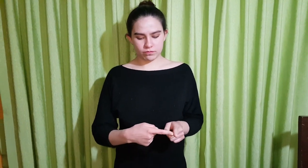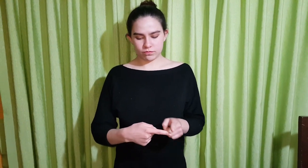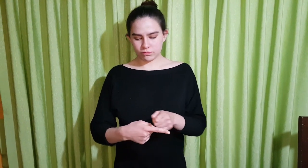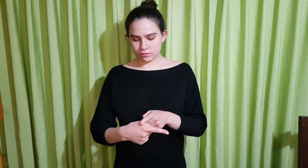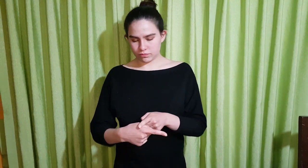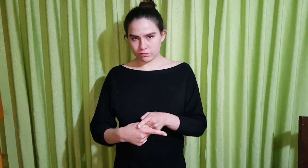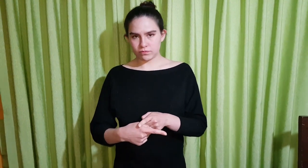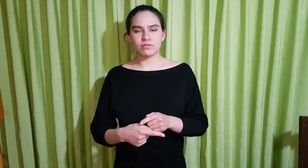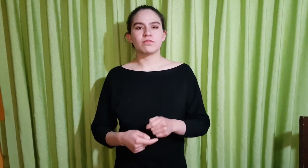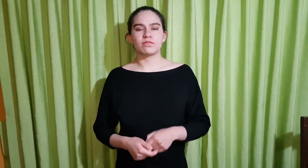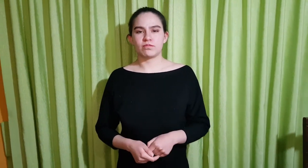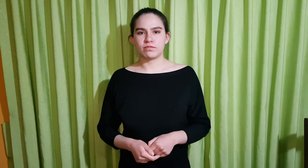corto,